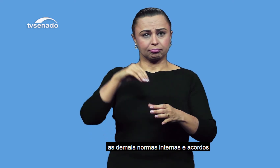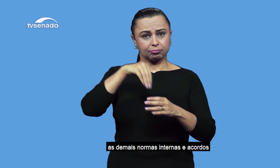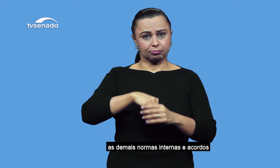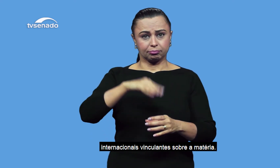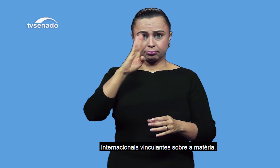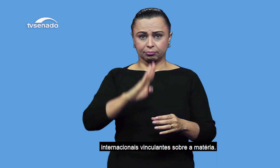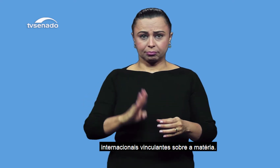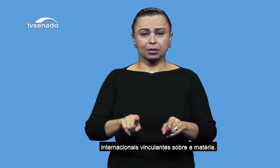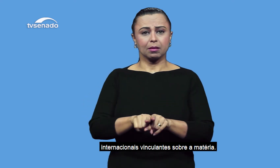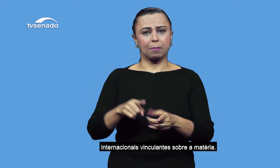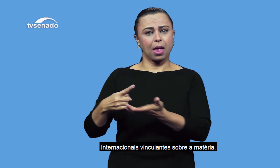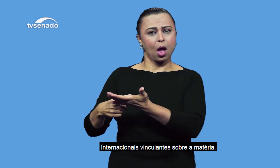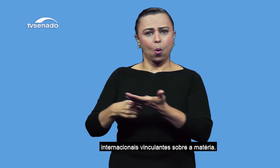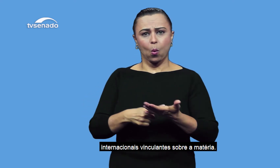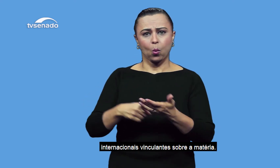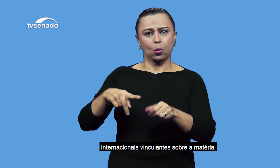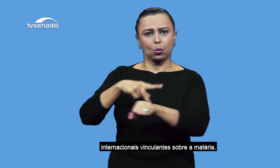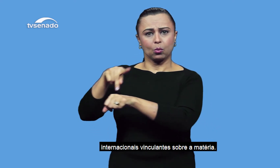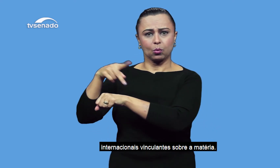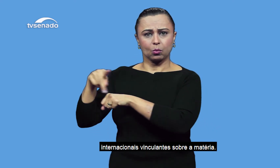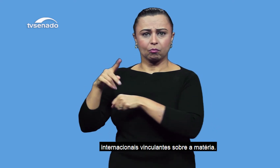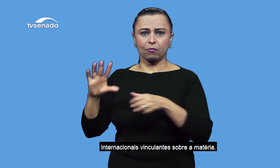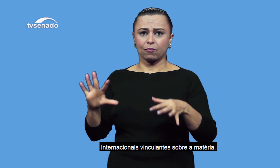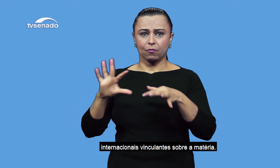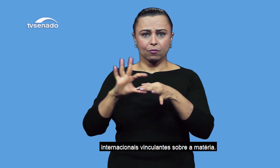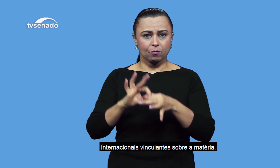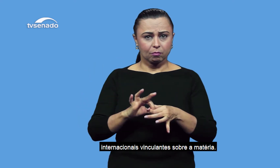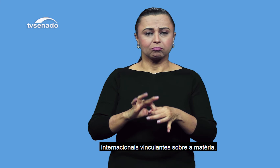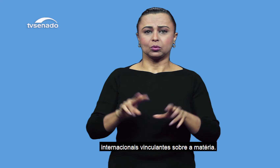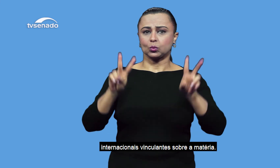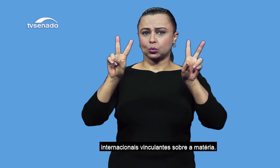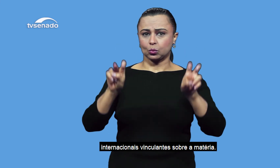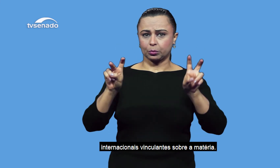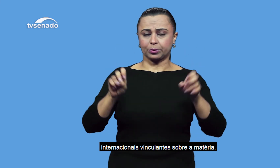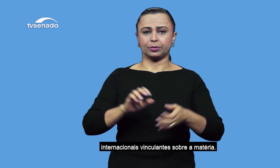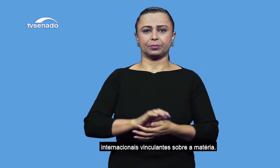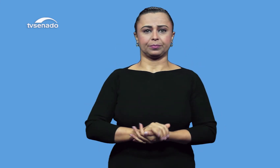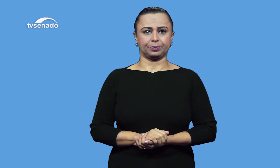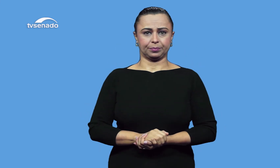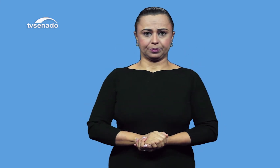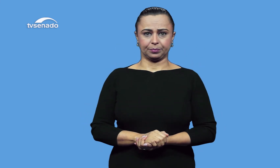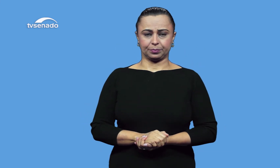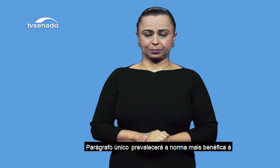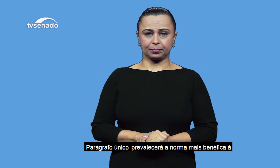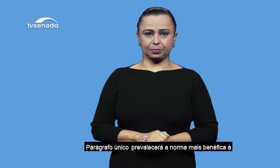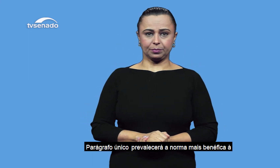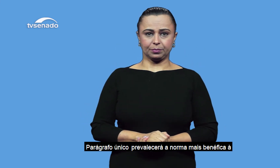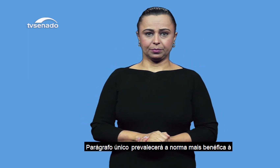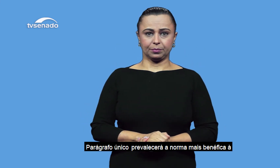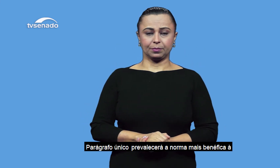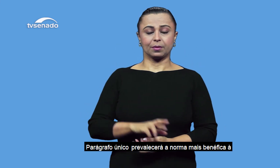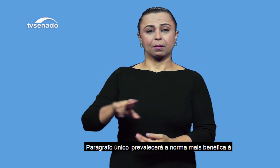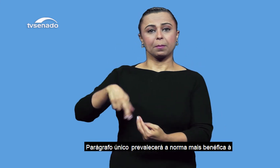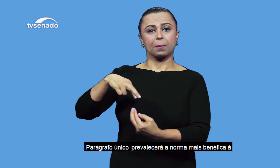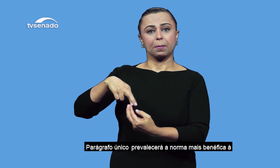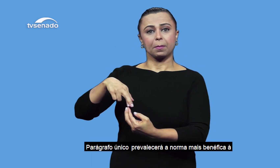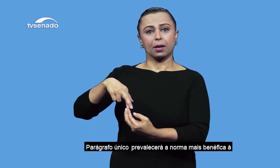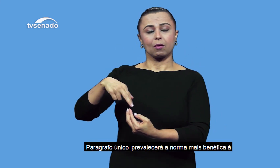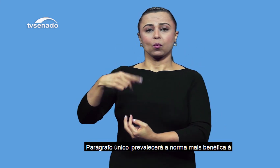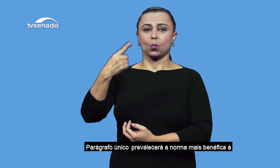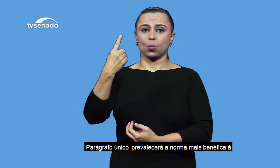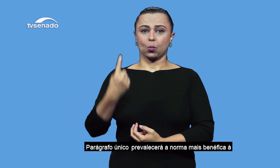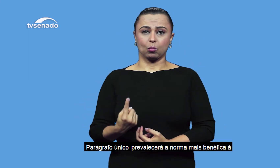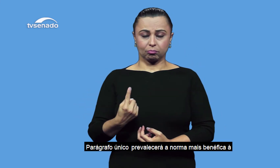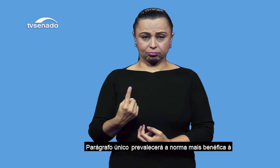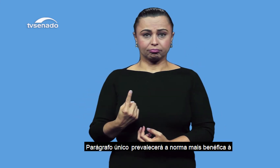acordos internacionais vinculantes sobre a matéria parágrafo único